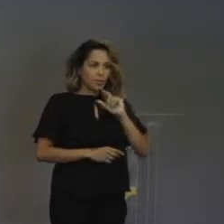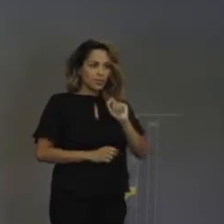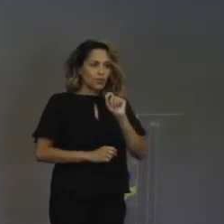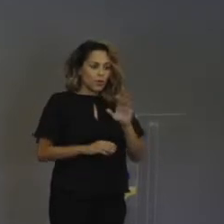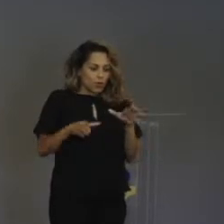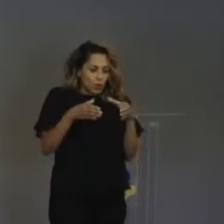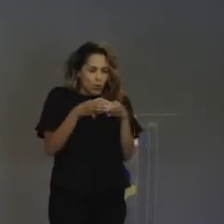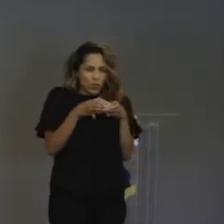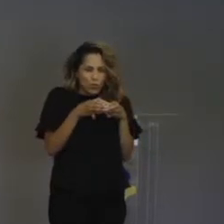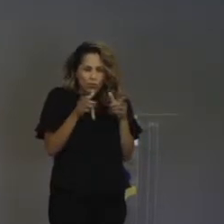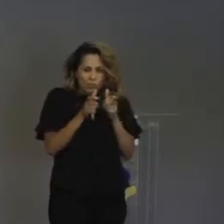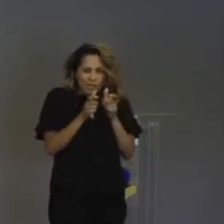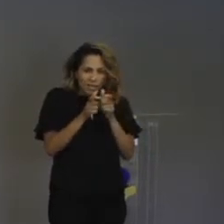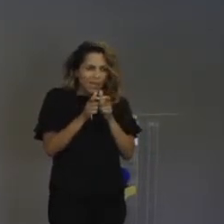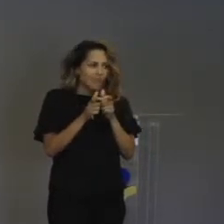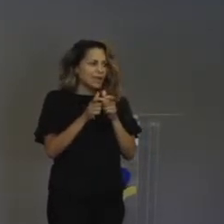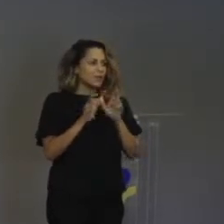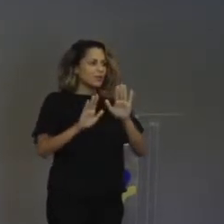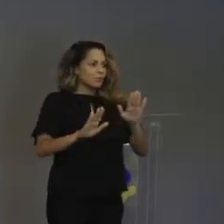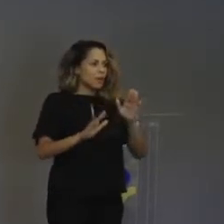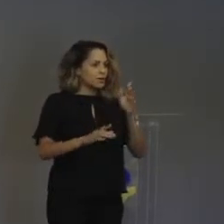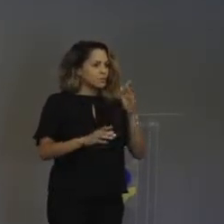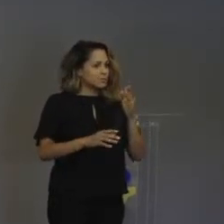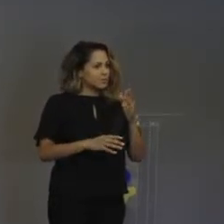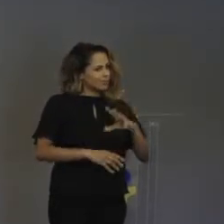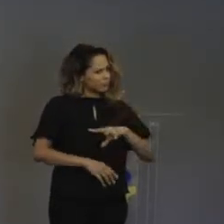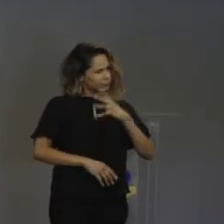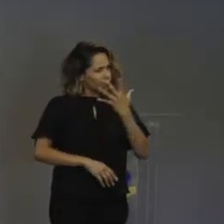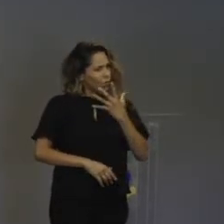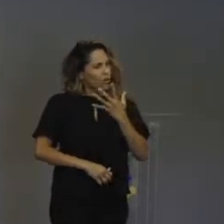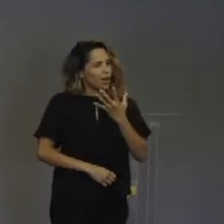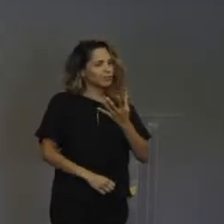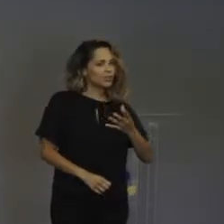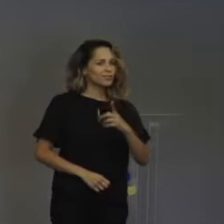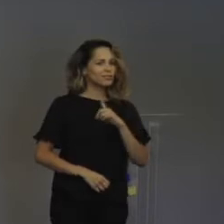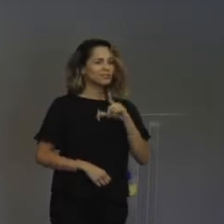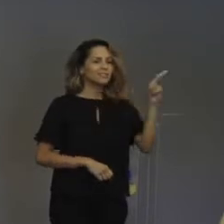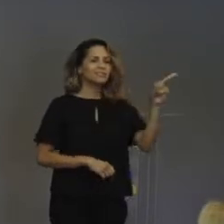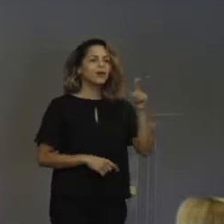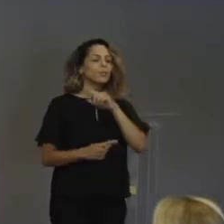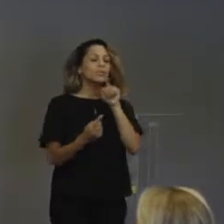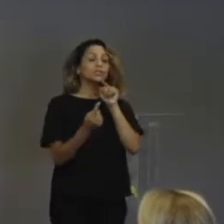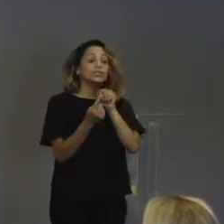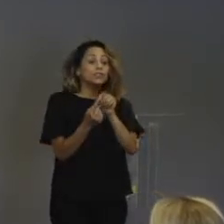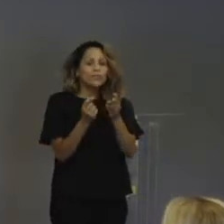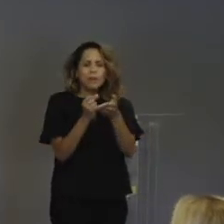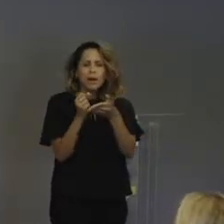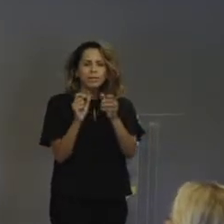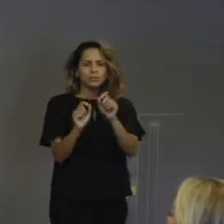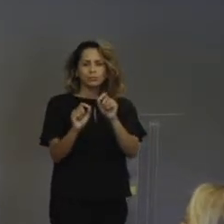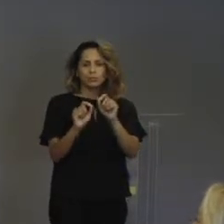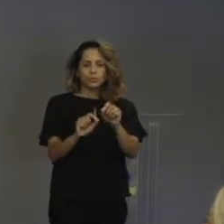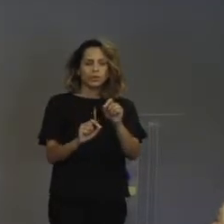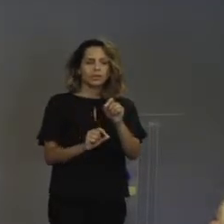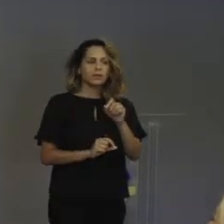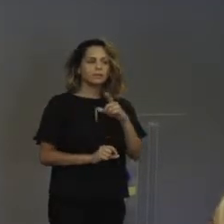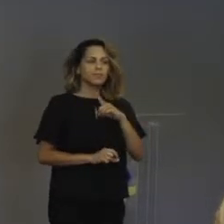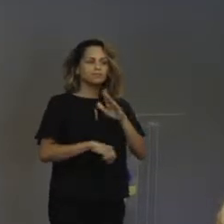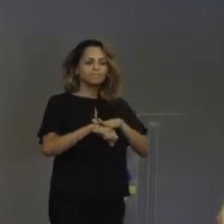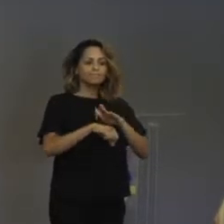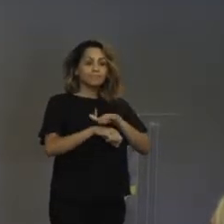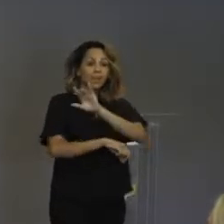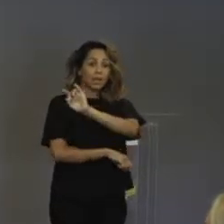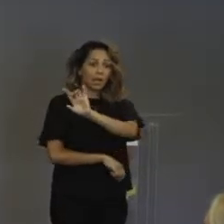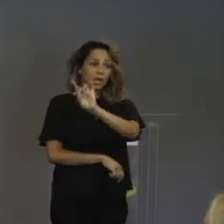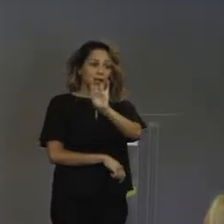né, porque eles fazem revoluções na cidade. E a missão básica dessa turma é fazer com que cada habitante em